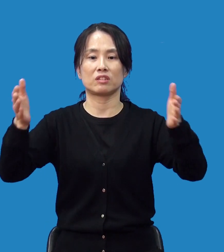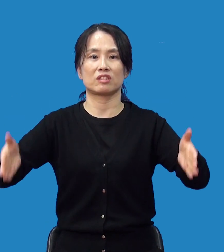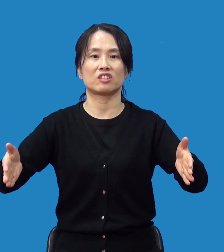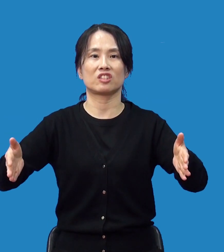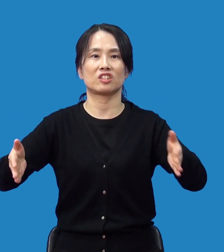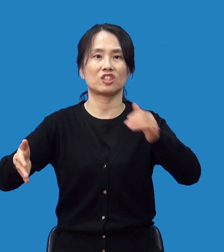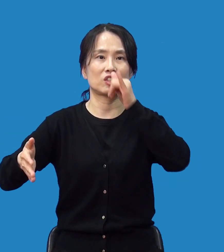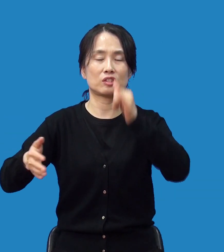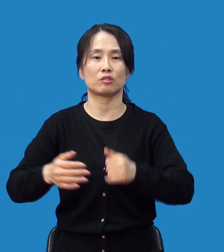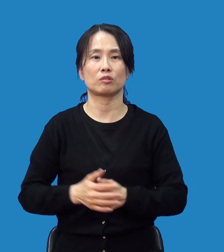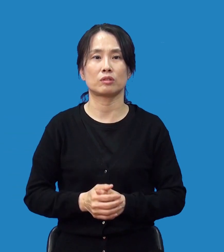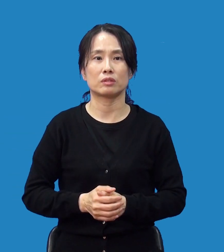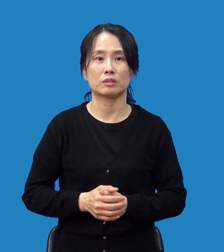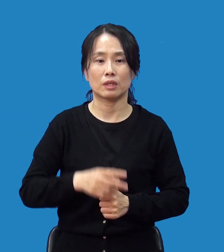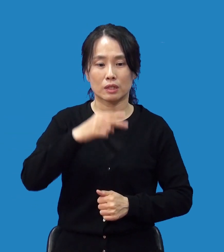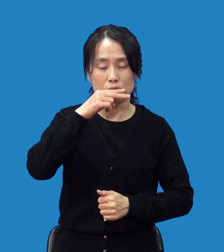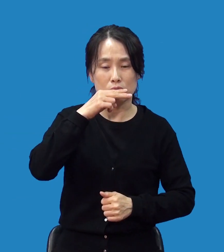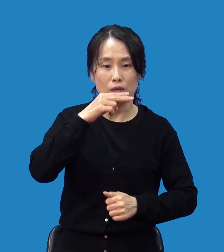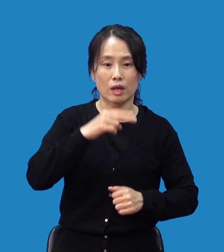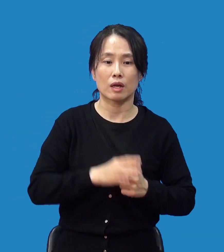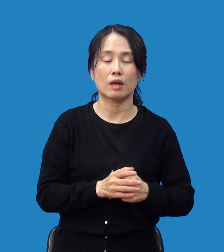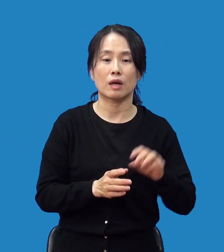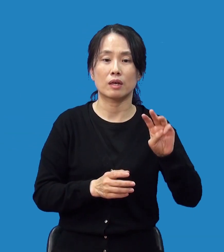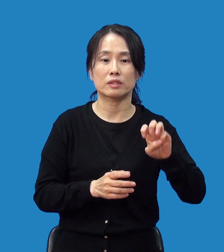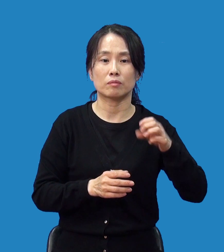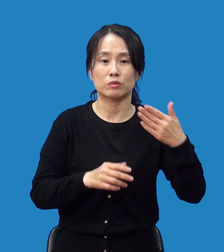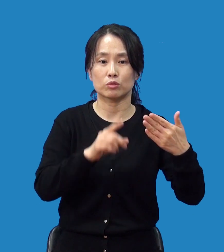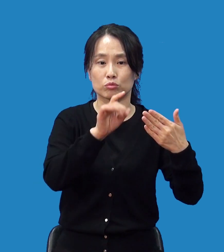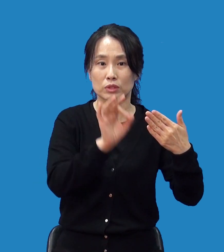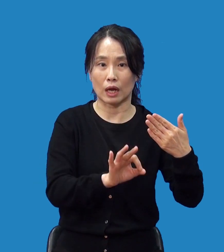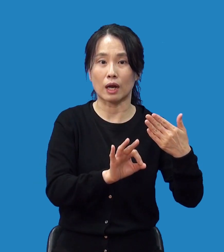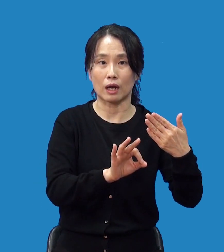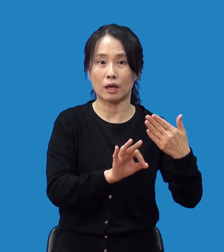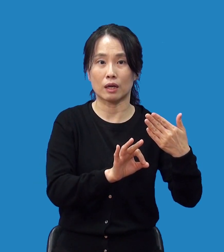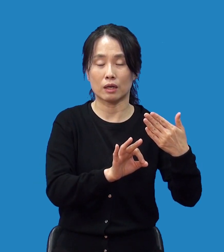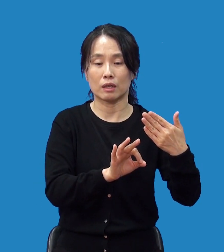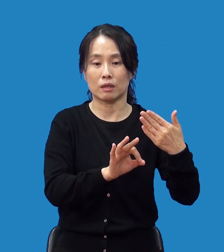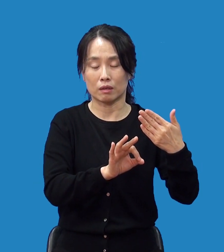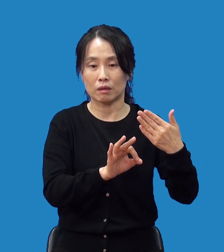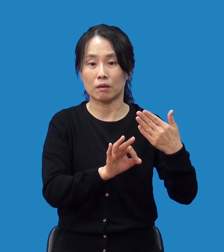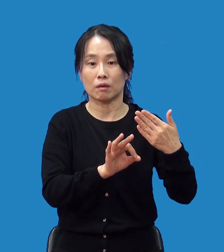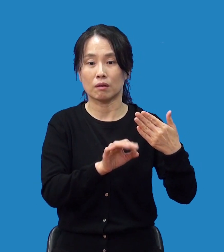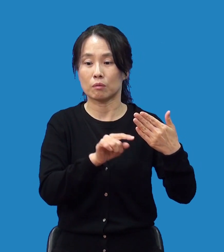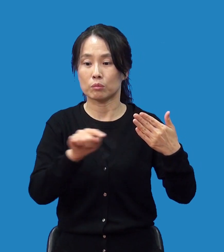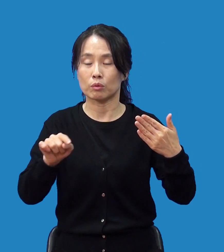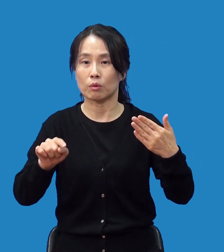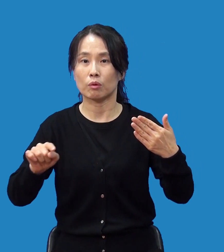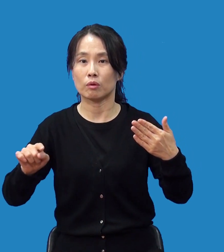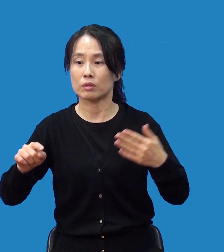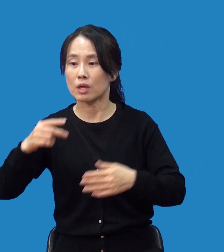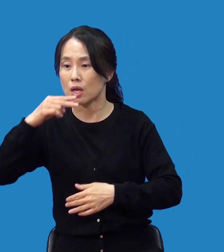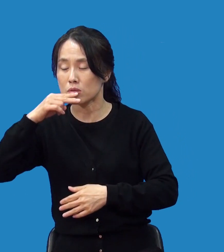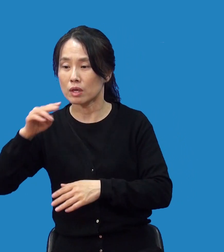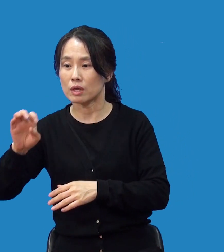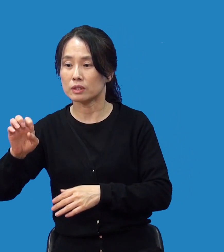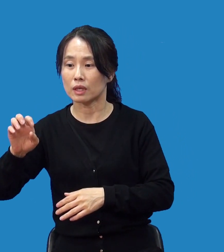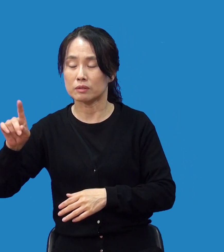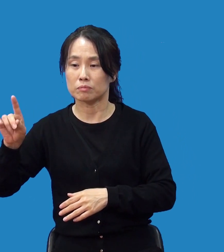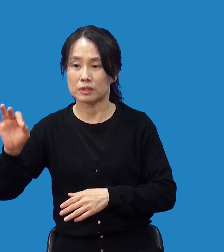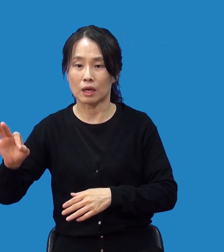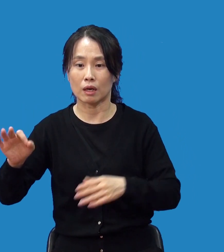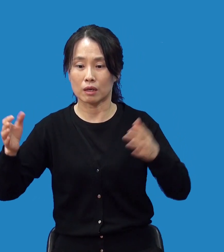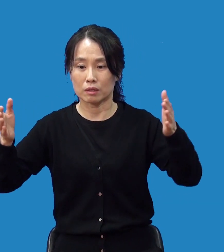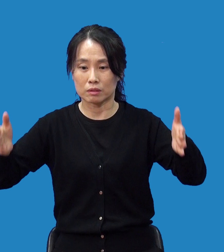예언하던 그 시대로 1장부터 치면 160년, 170년의 시차가